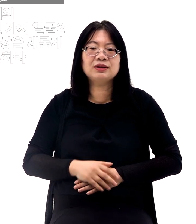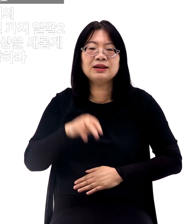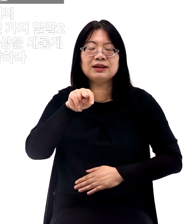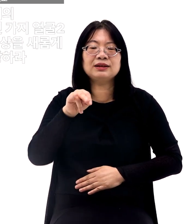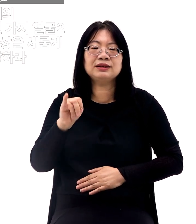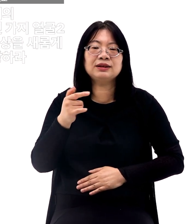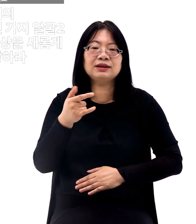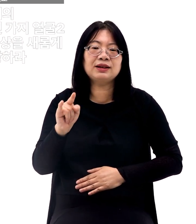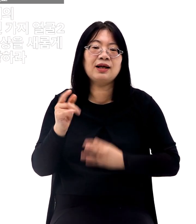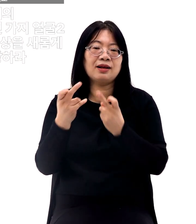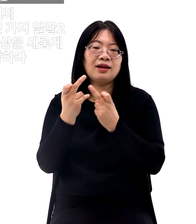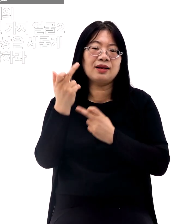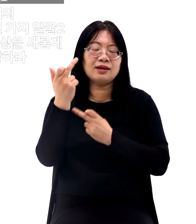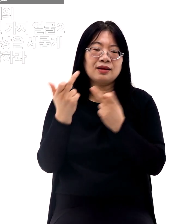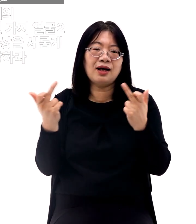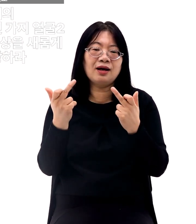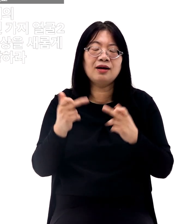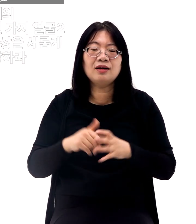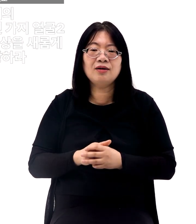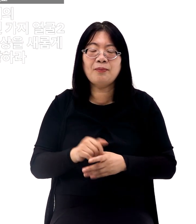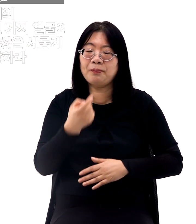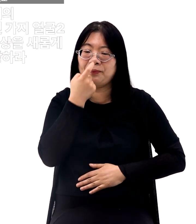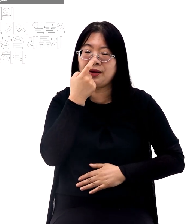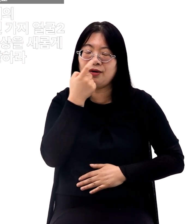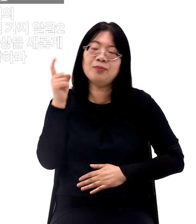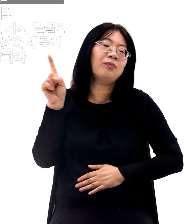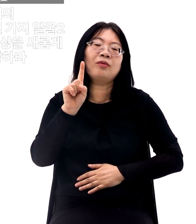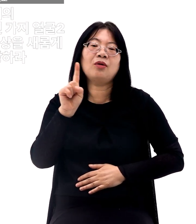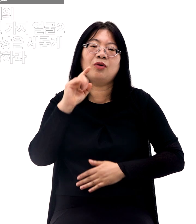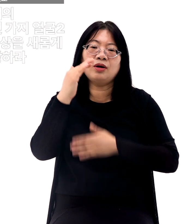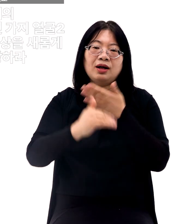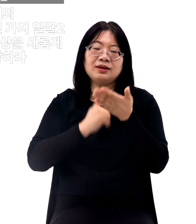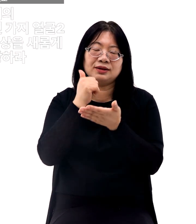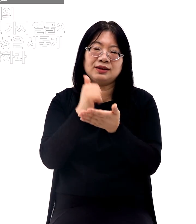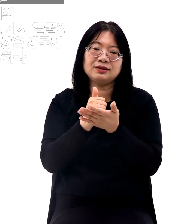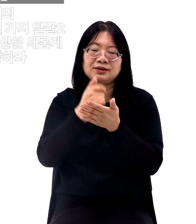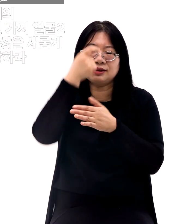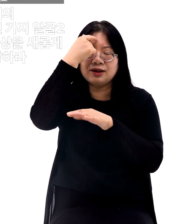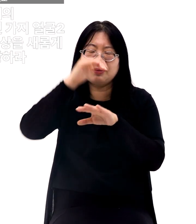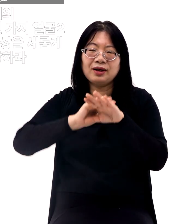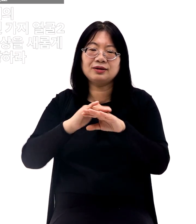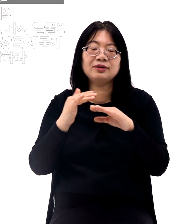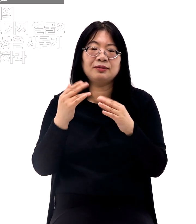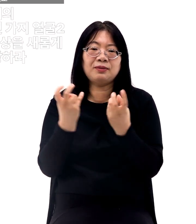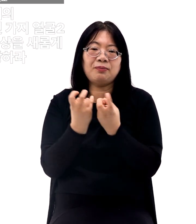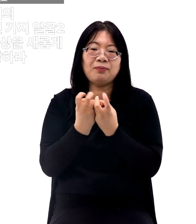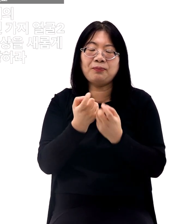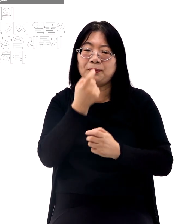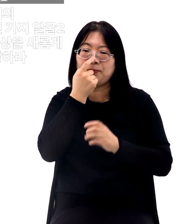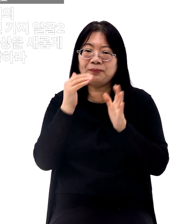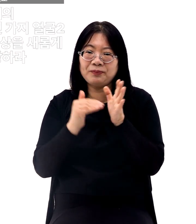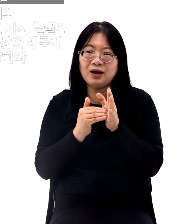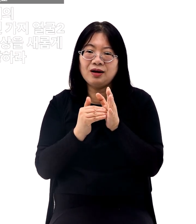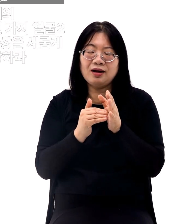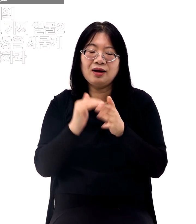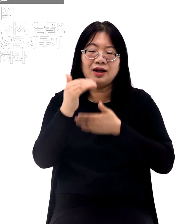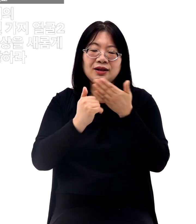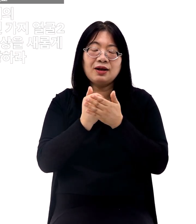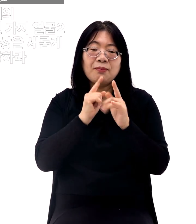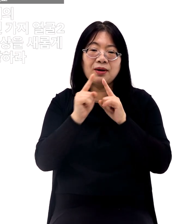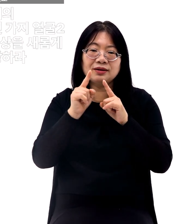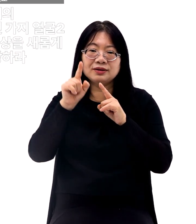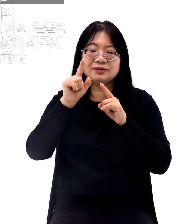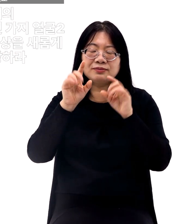시내산입니다. 시내산에서 뭘 배우죠? 하나님을 예배하는 법을 배워요. 그분의 말씀을